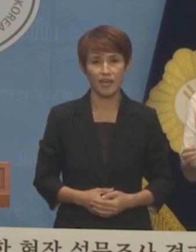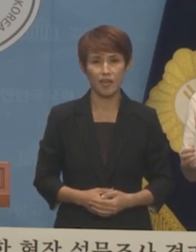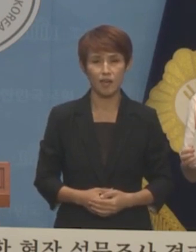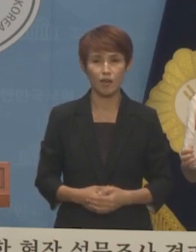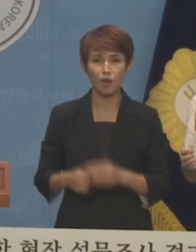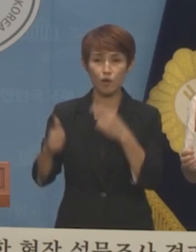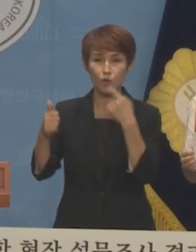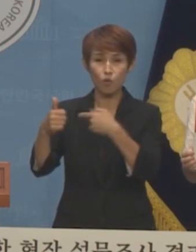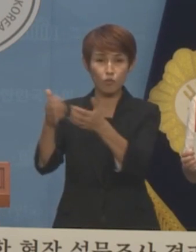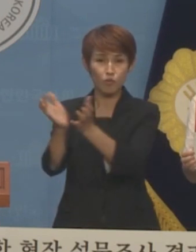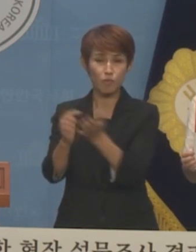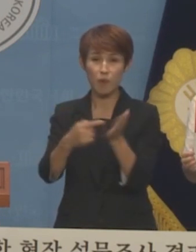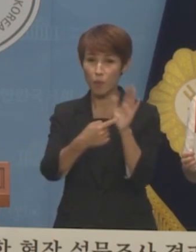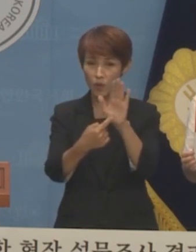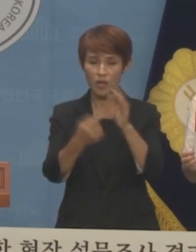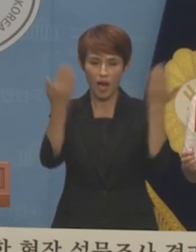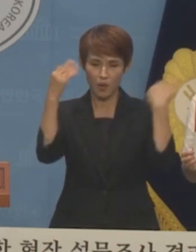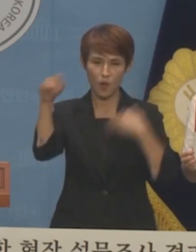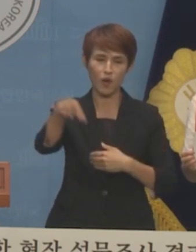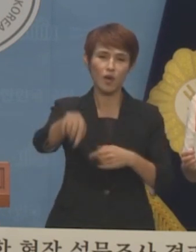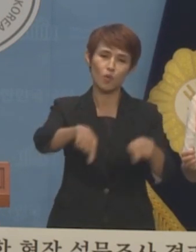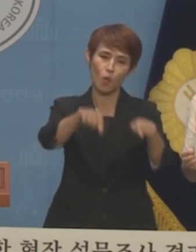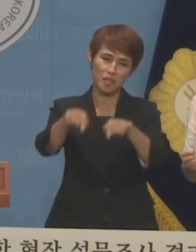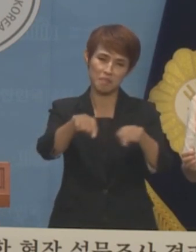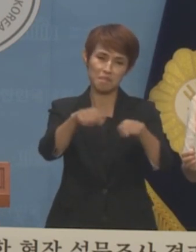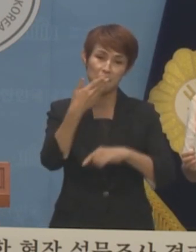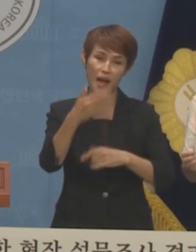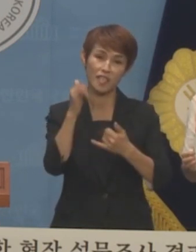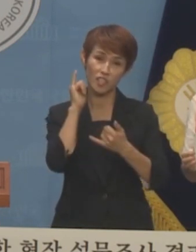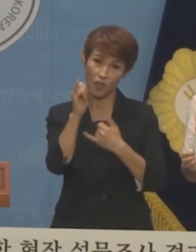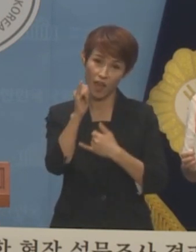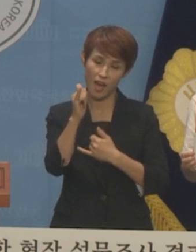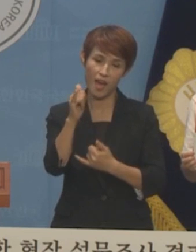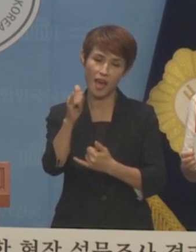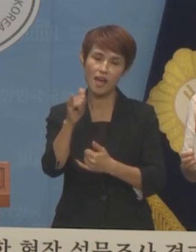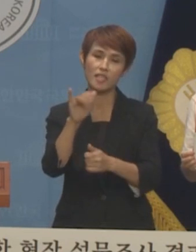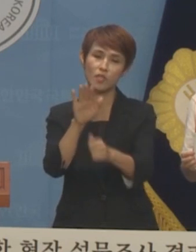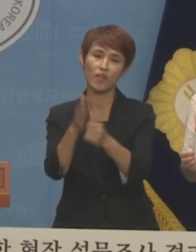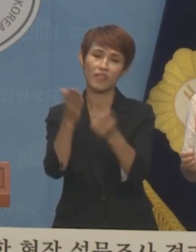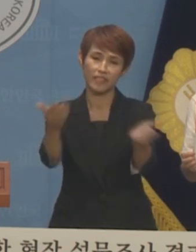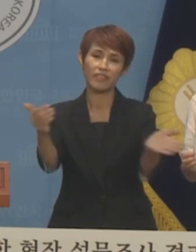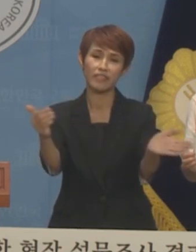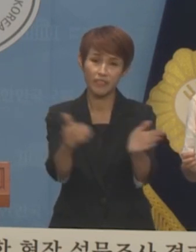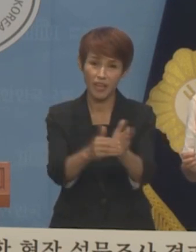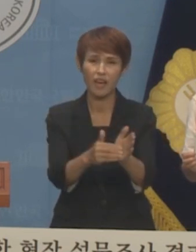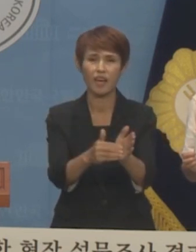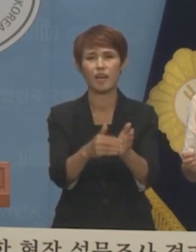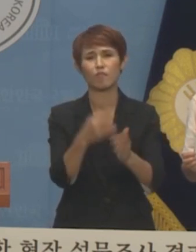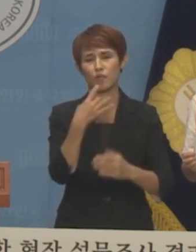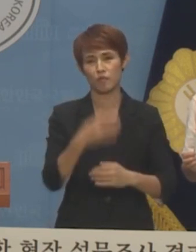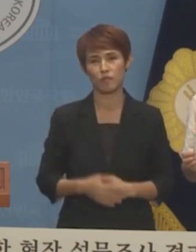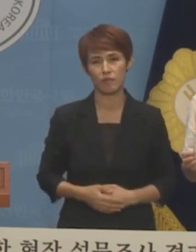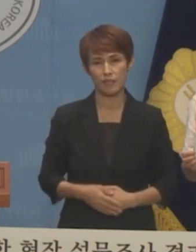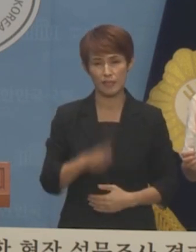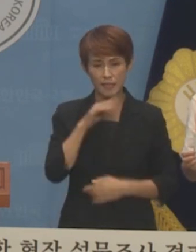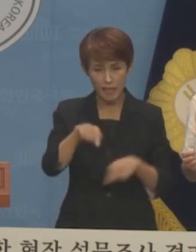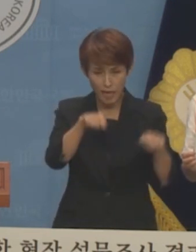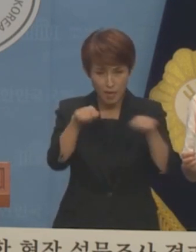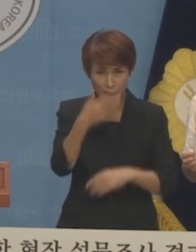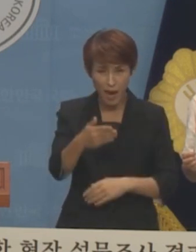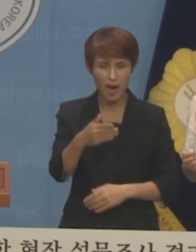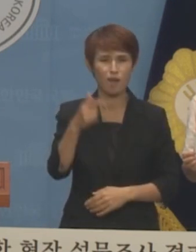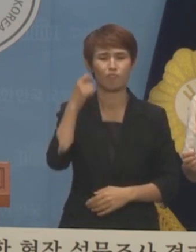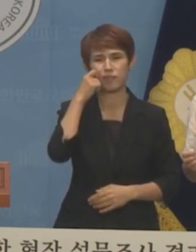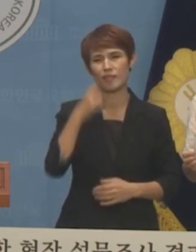교육부 발표는 학교마다 녹음 가능 전화기를 설치 지원했다는 의미일 뿐입니다. 즉, 학교